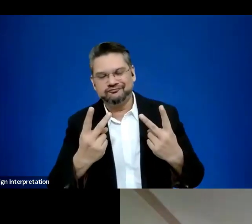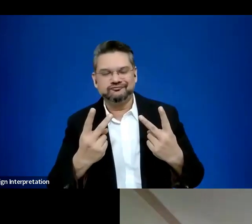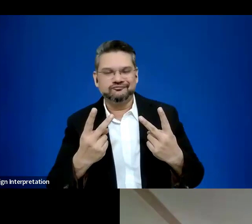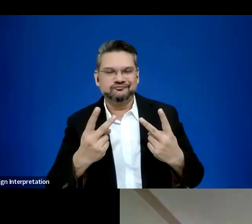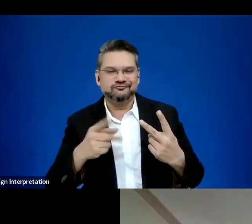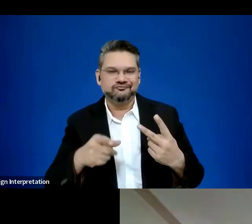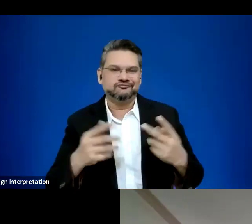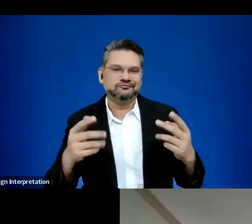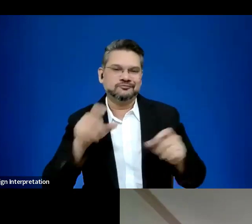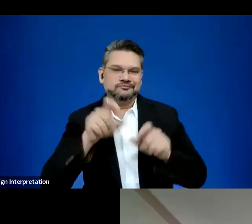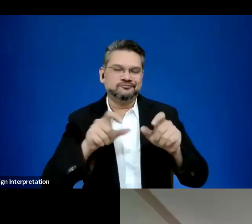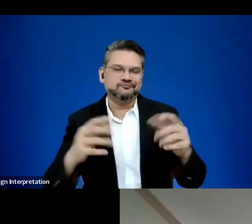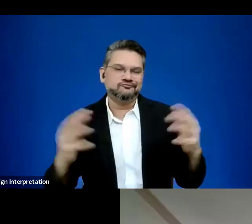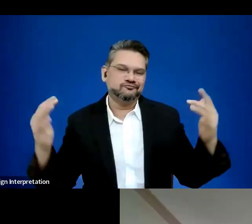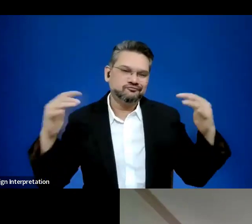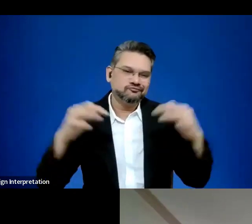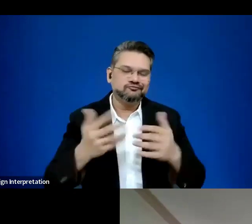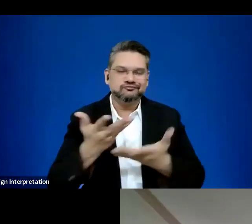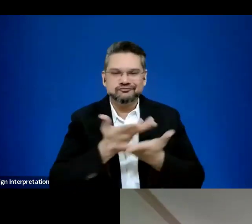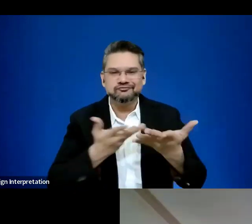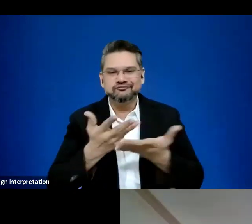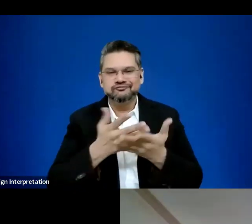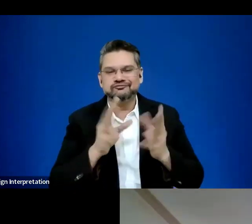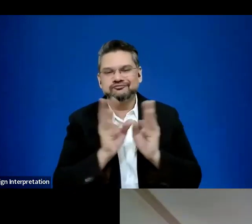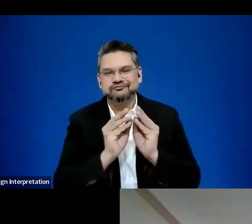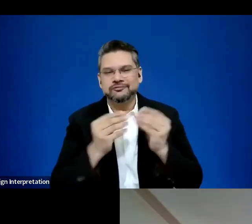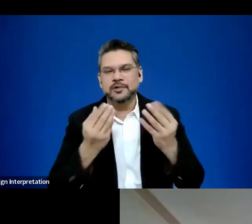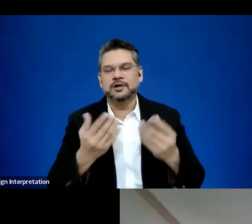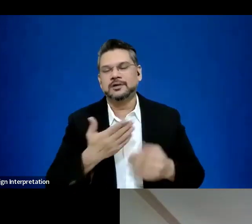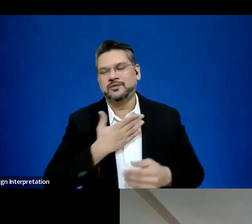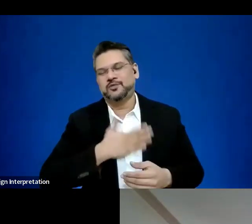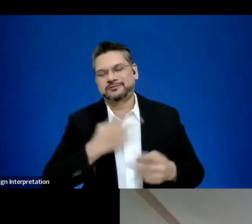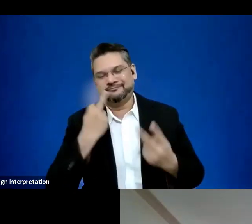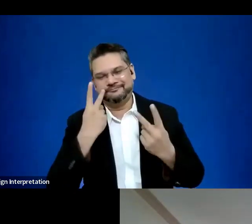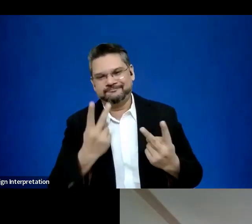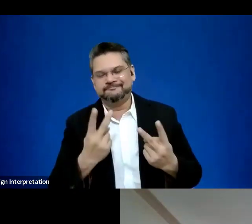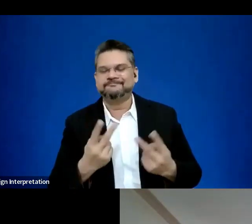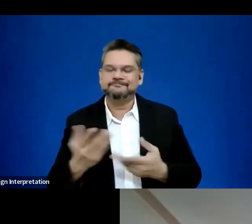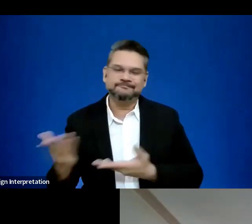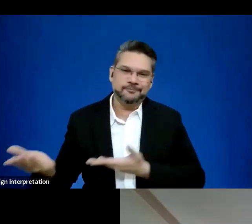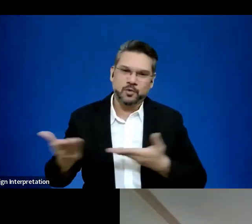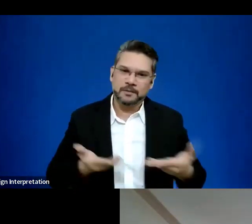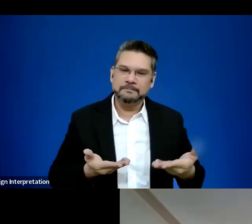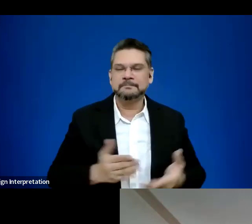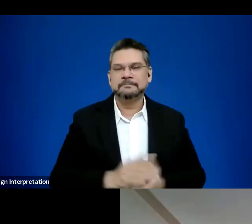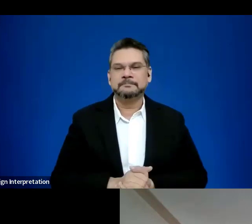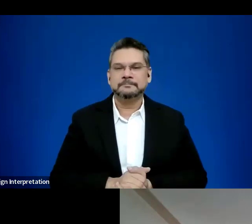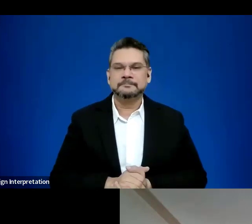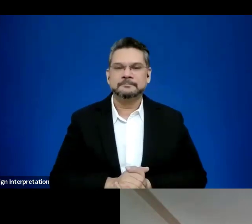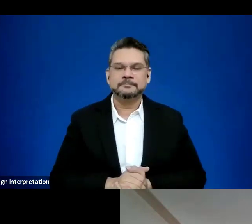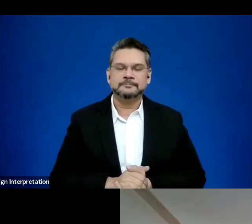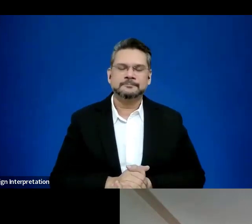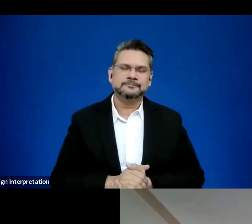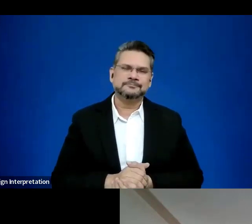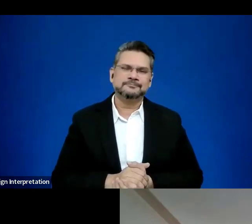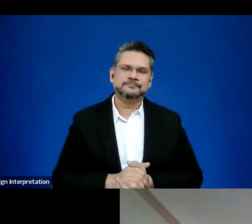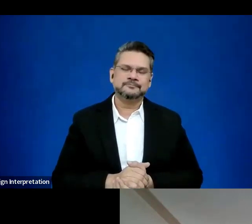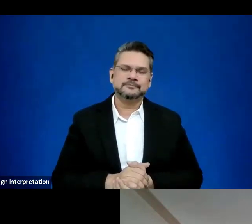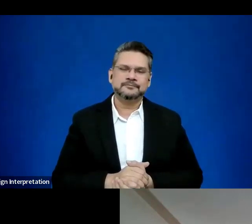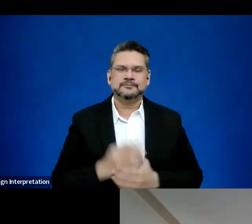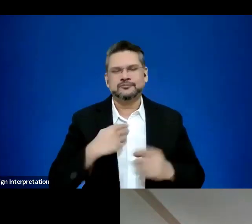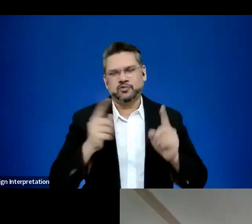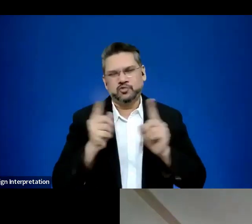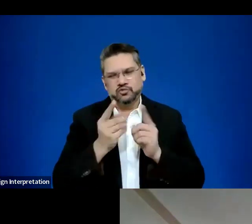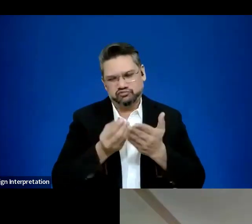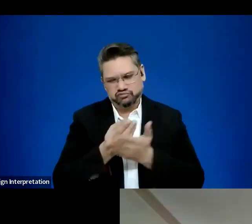其实40岁了，他也非常的想要参加我们今天的这